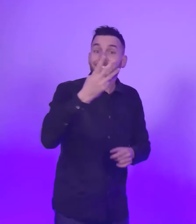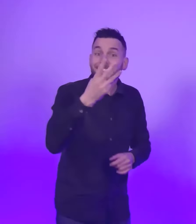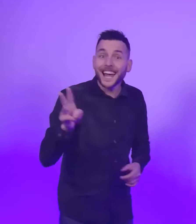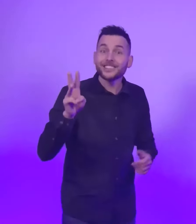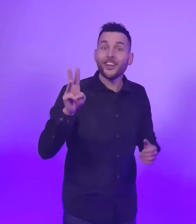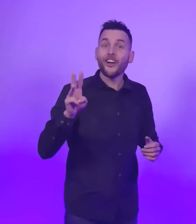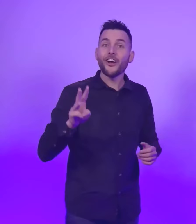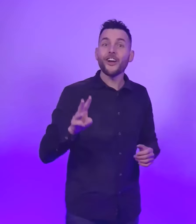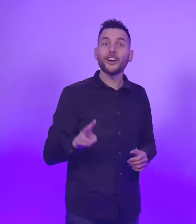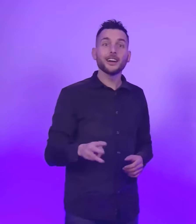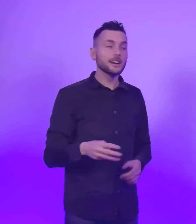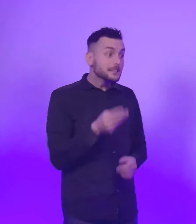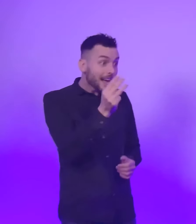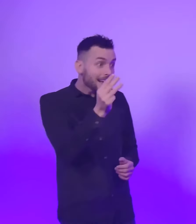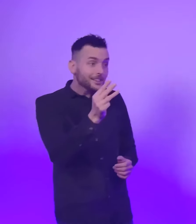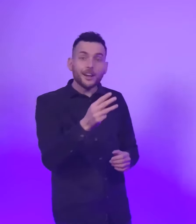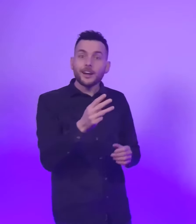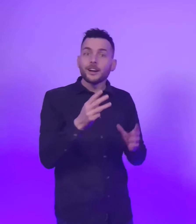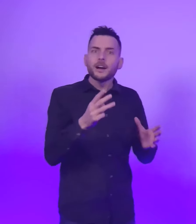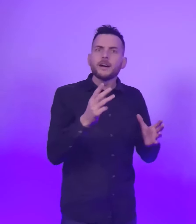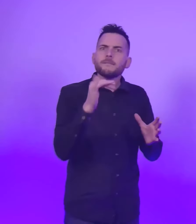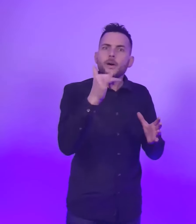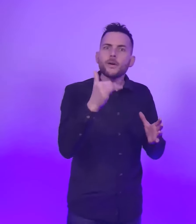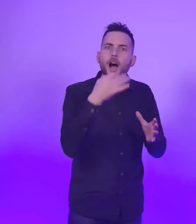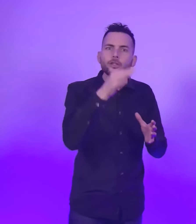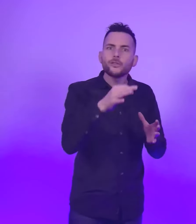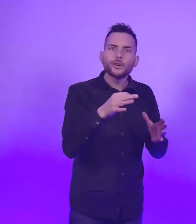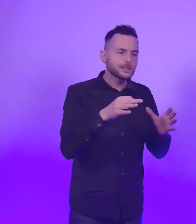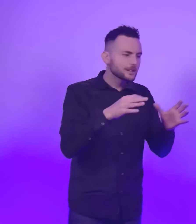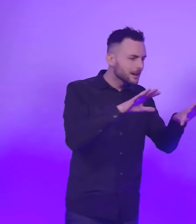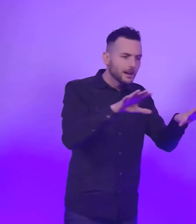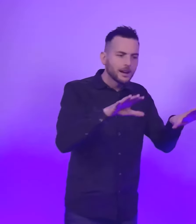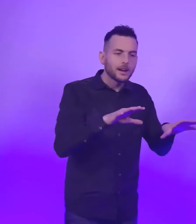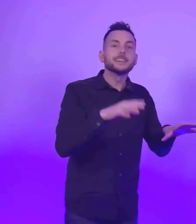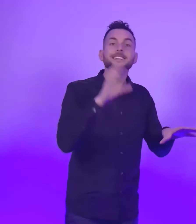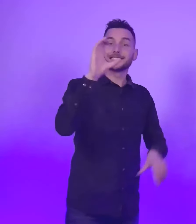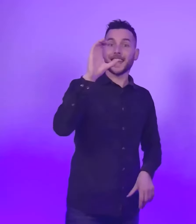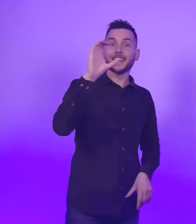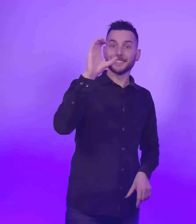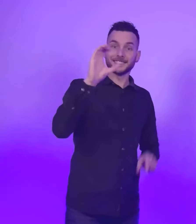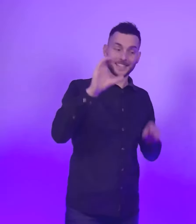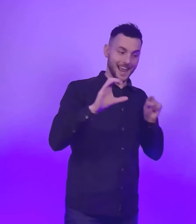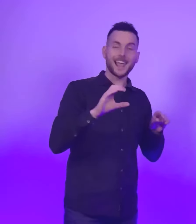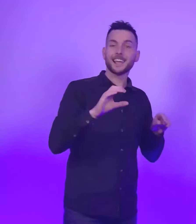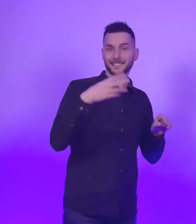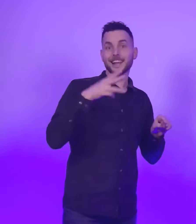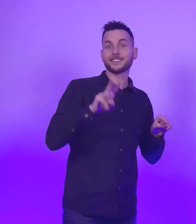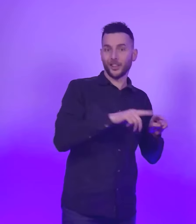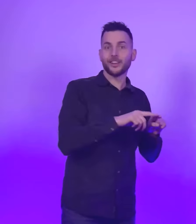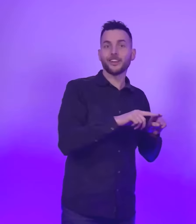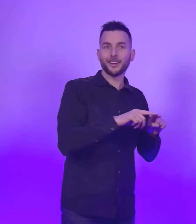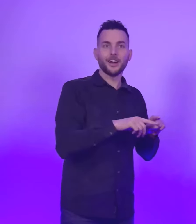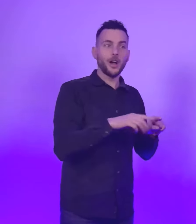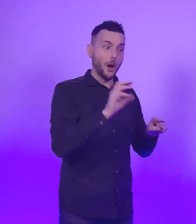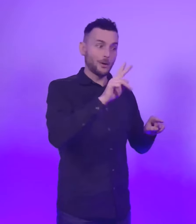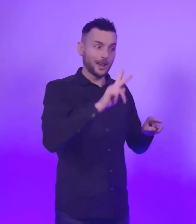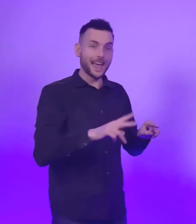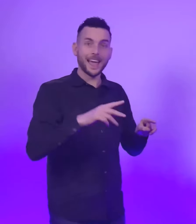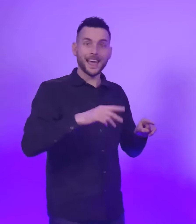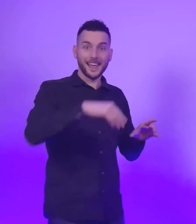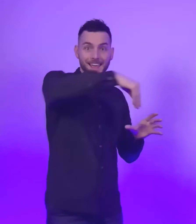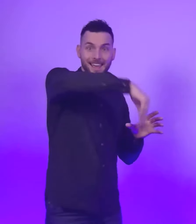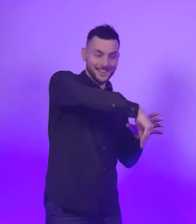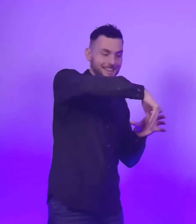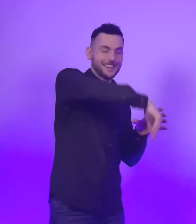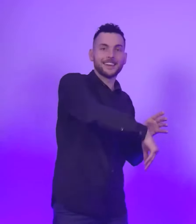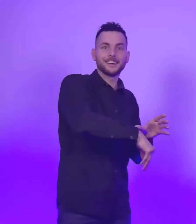30! 30! Het zijn er 30! Welk antwoord was dat? Dat was C. C was 30. Oké, okay. Gaan we met je hand erin dan?